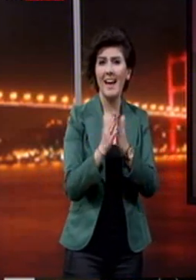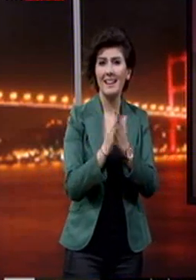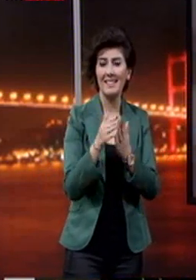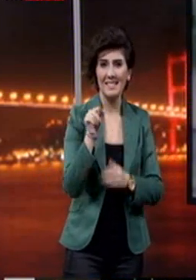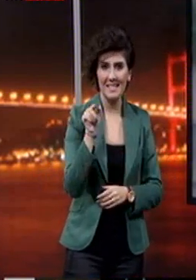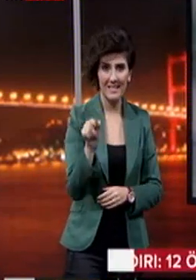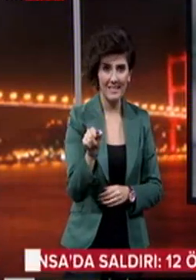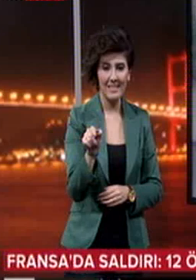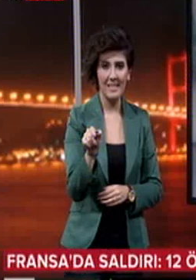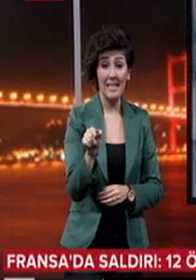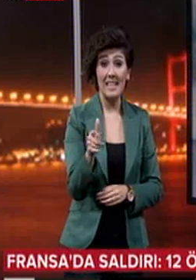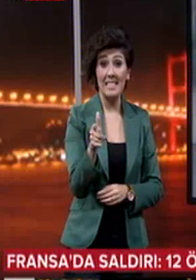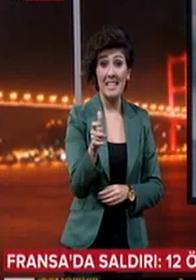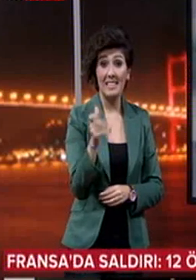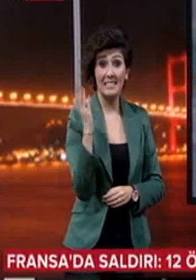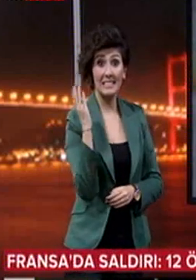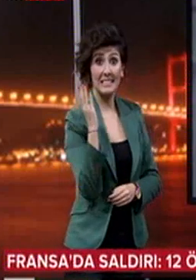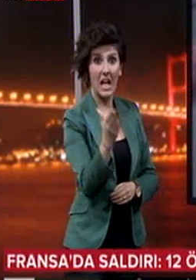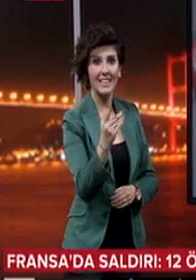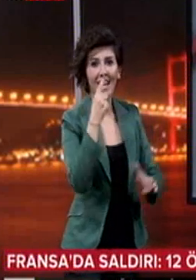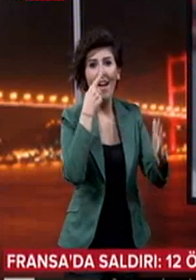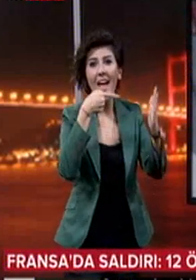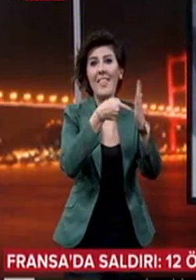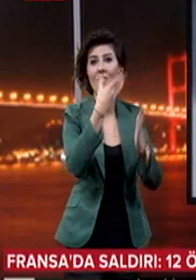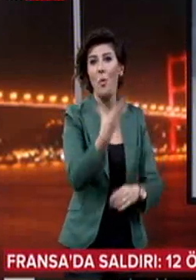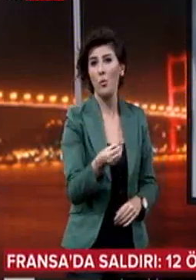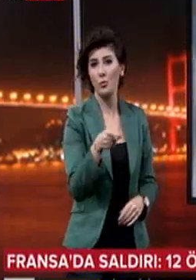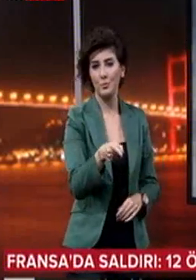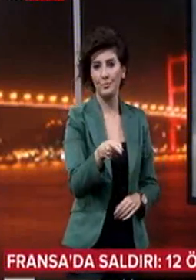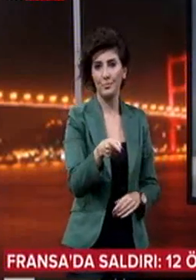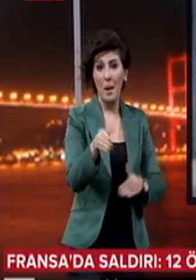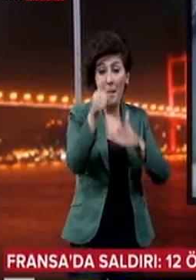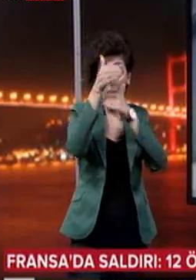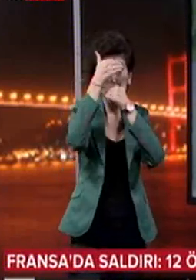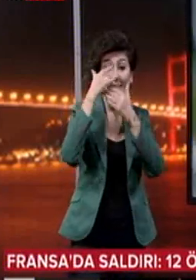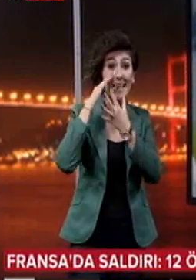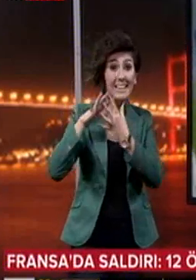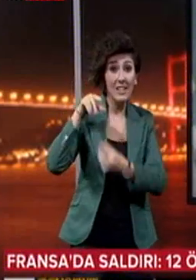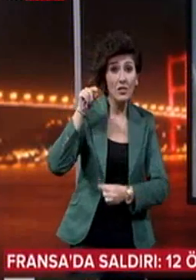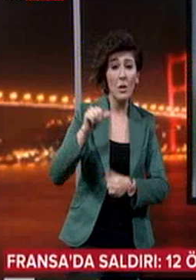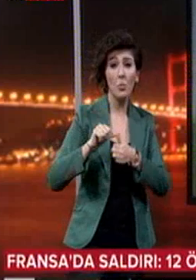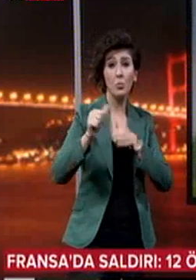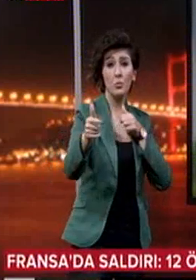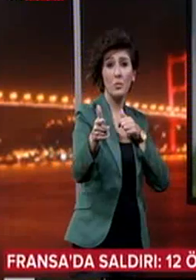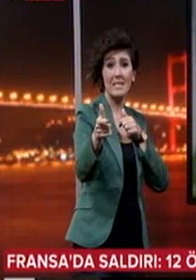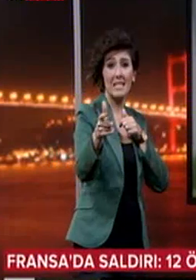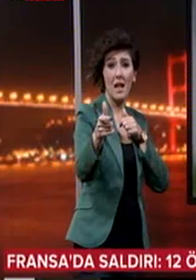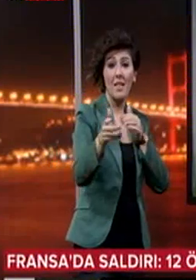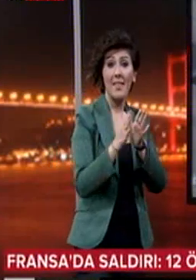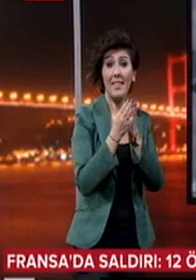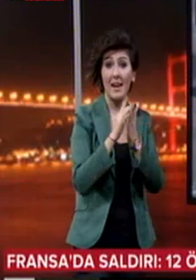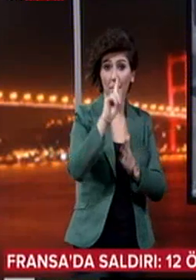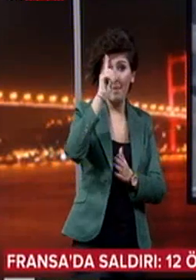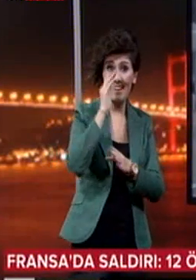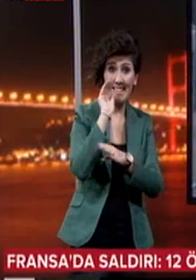Charlie Hebdo silahlı saldırganların hedefi oldu. Maskeli kişiler uzun namlulu silahlarla